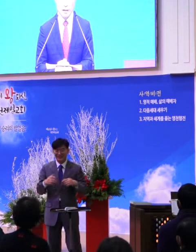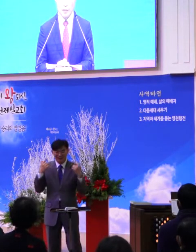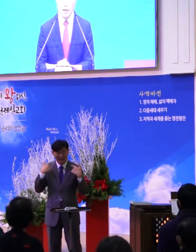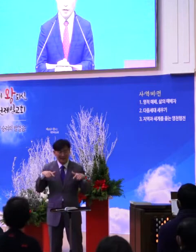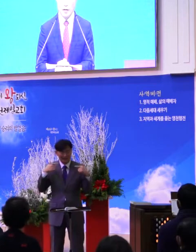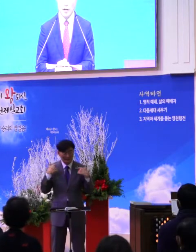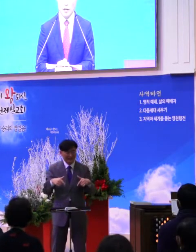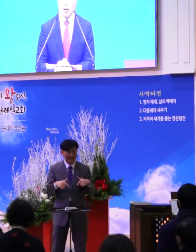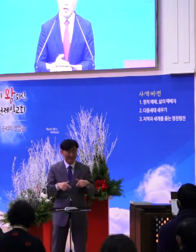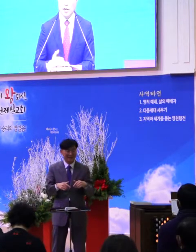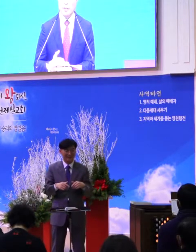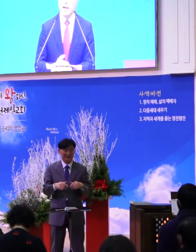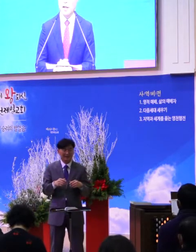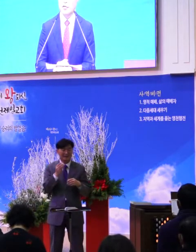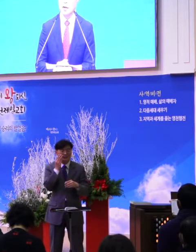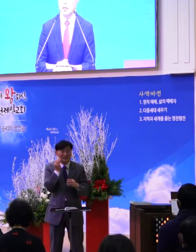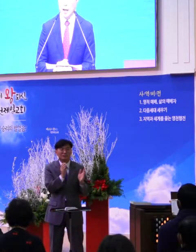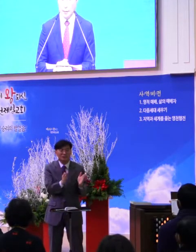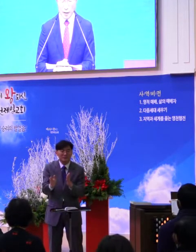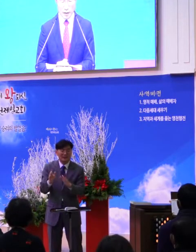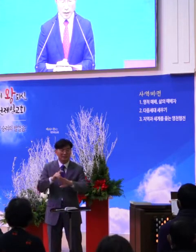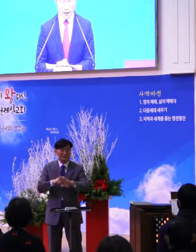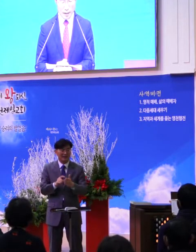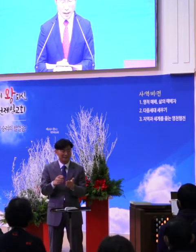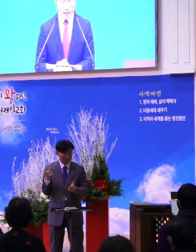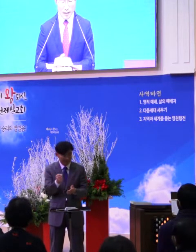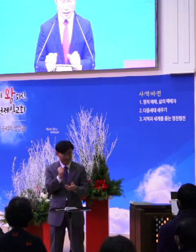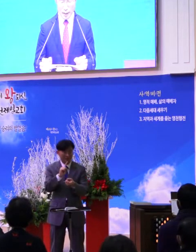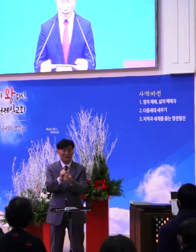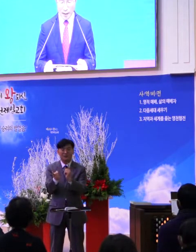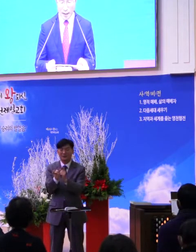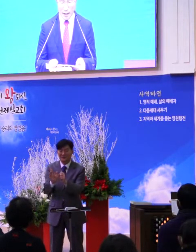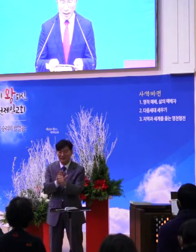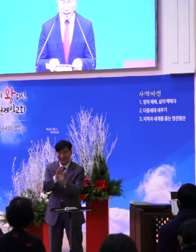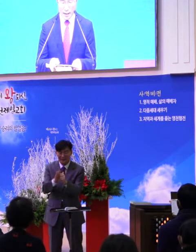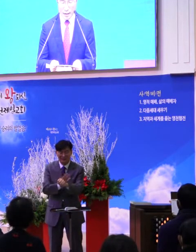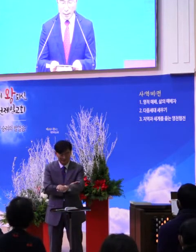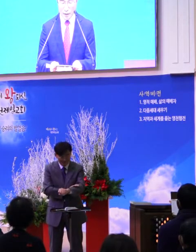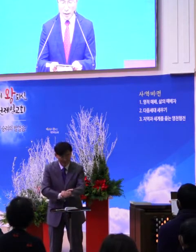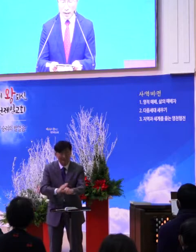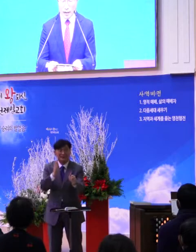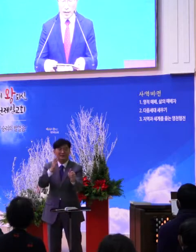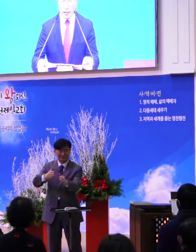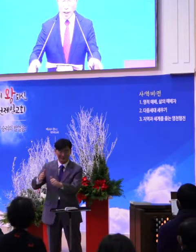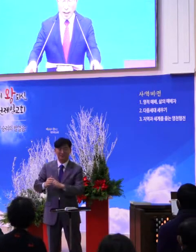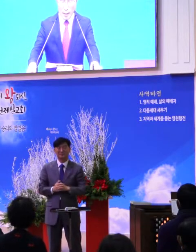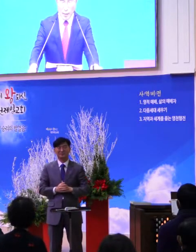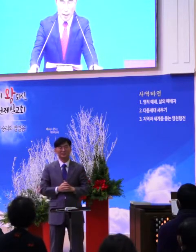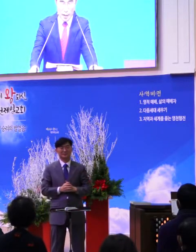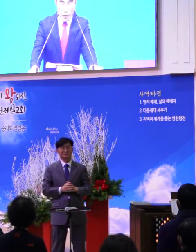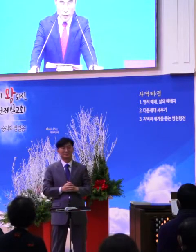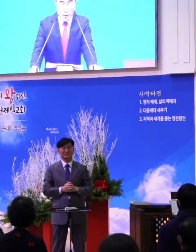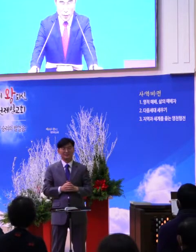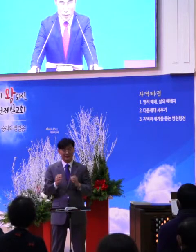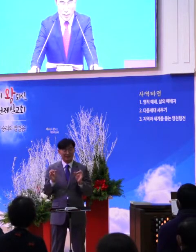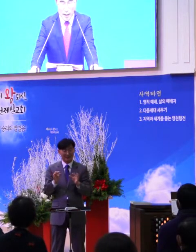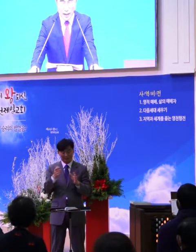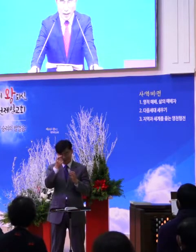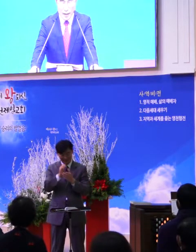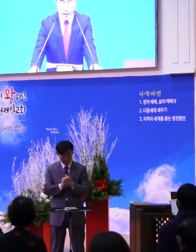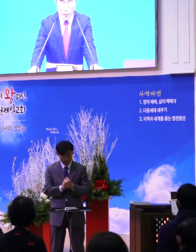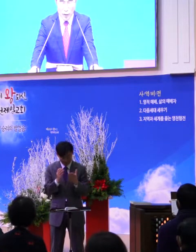삶 속에서 더 친밀하게 주님과 동행하며 살아가시기를 바랍니다. 이 시간 잠시 우리가 함께 기도했으면